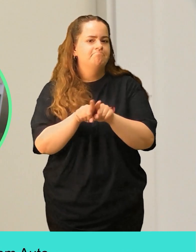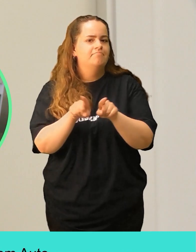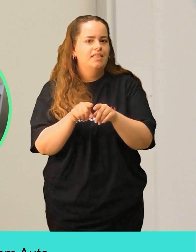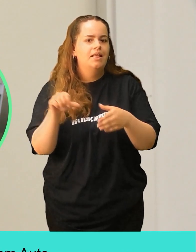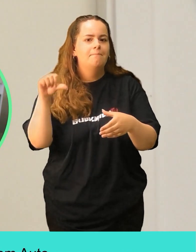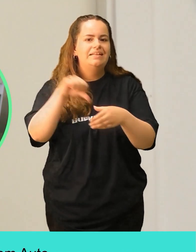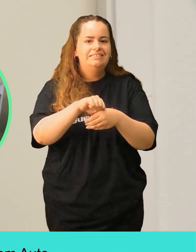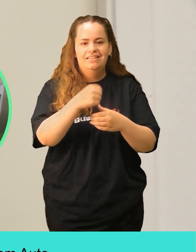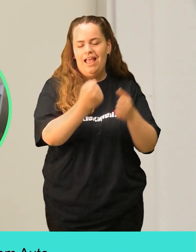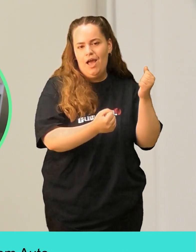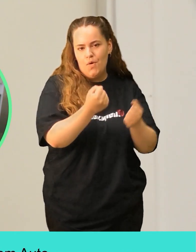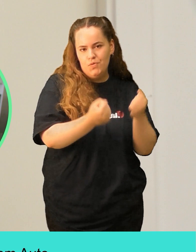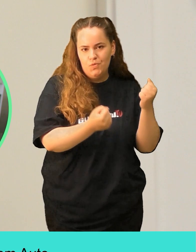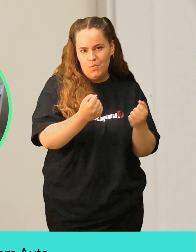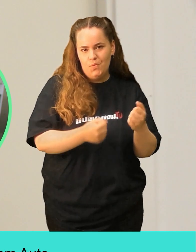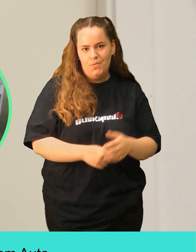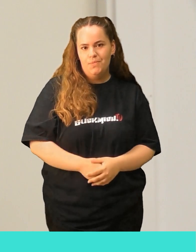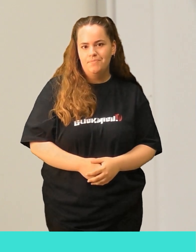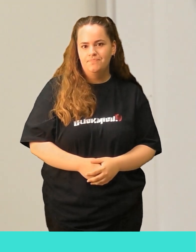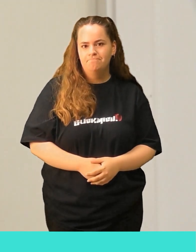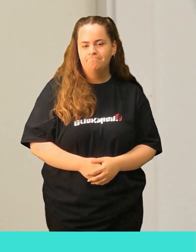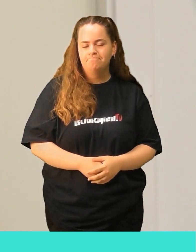Wie das Benzin bei einem Auto.